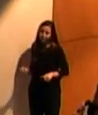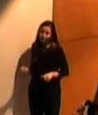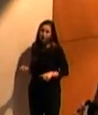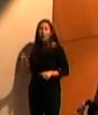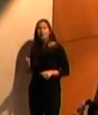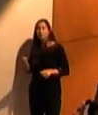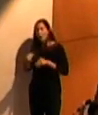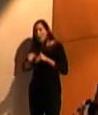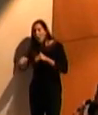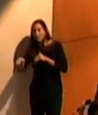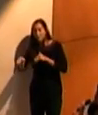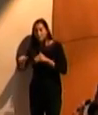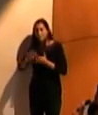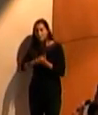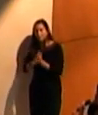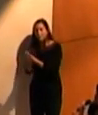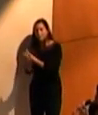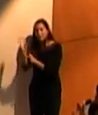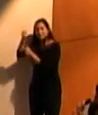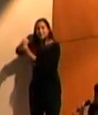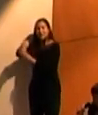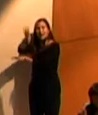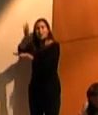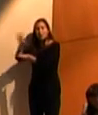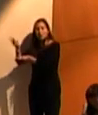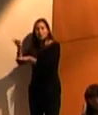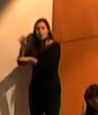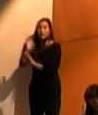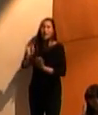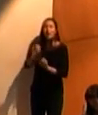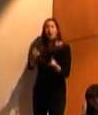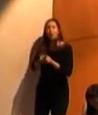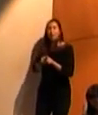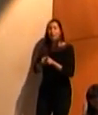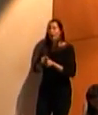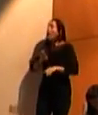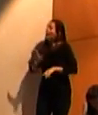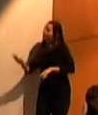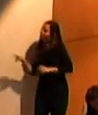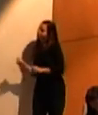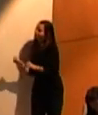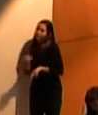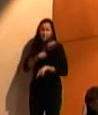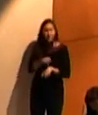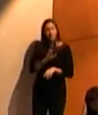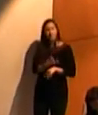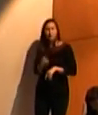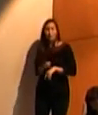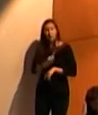d'architecture et on a essayé de ne pas différencier les usages, mais voilà, ça reste sur un type de handicap.